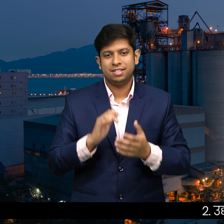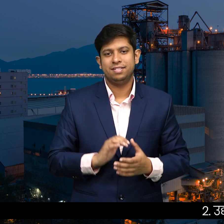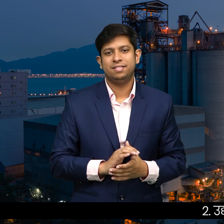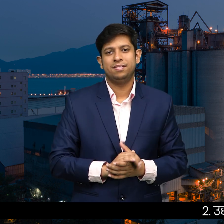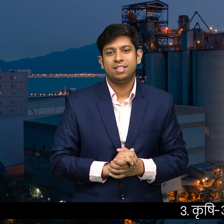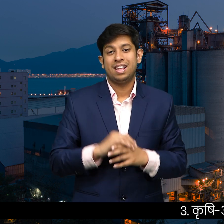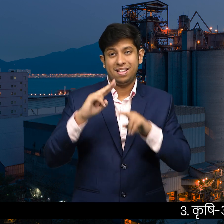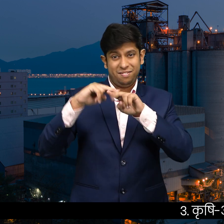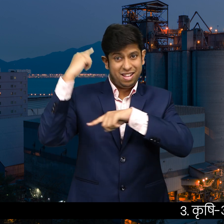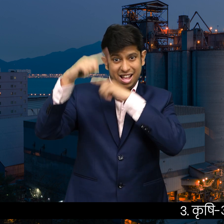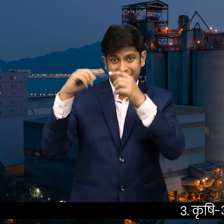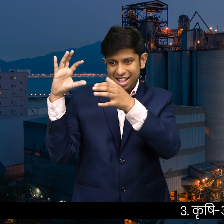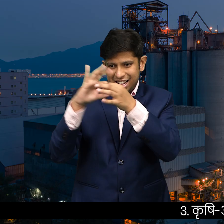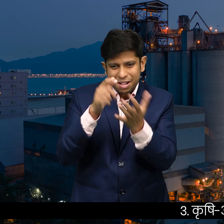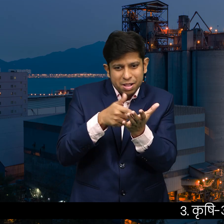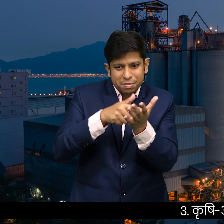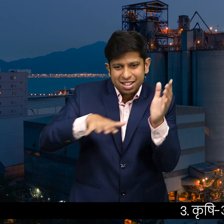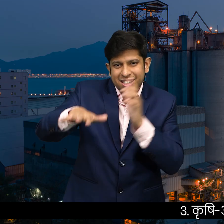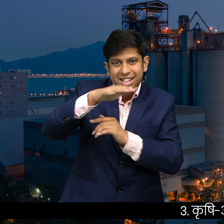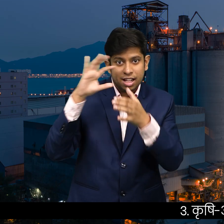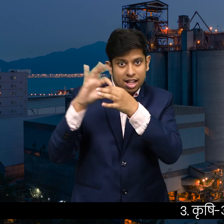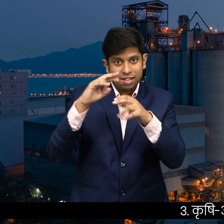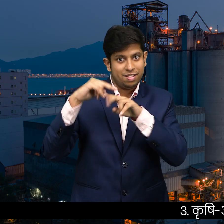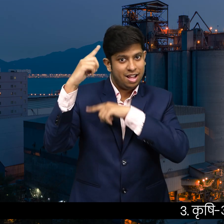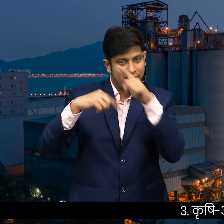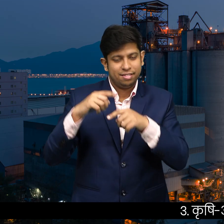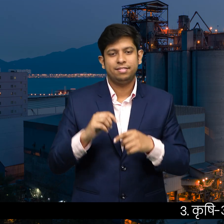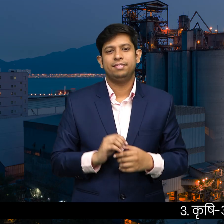स्थान। तीसरा, कृषि आधारित उद्योग।